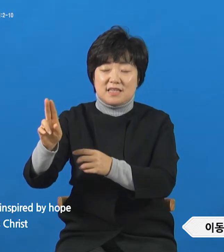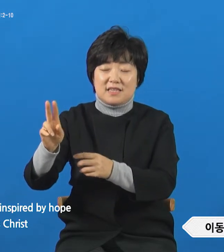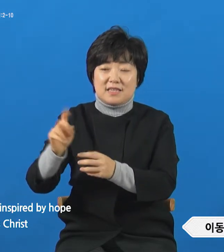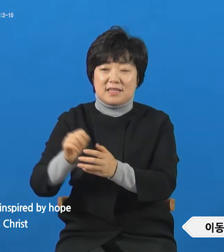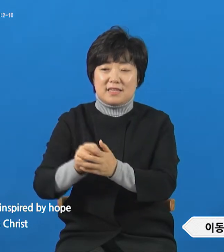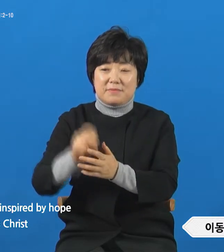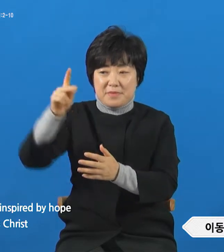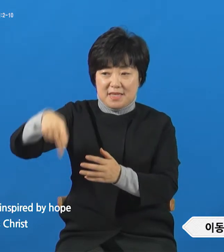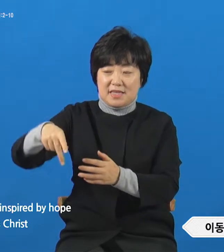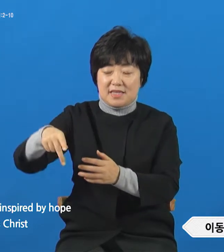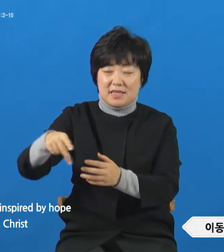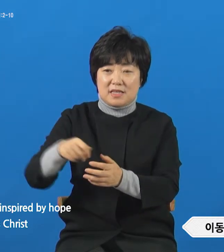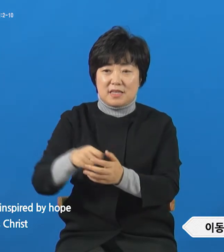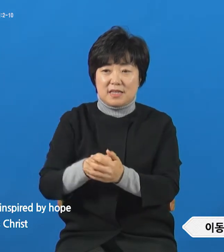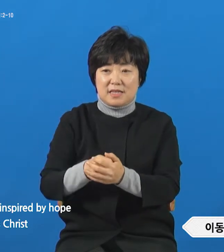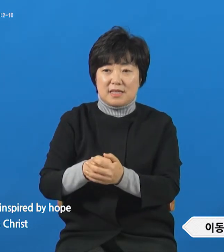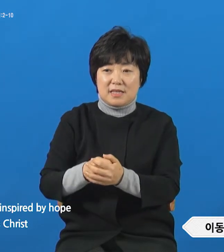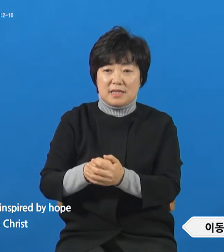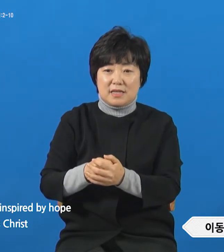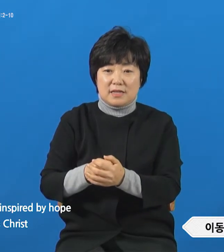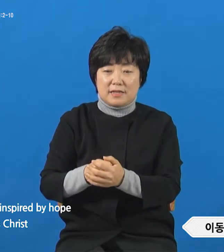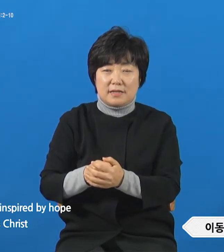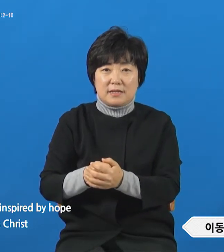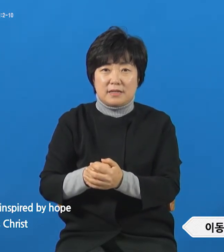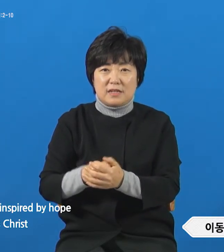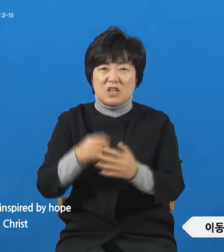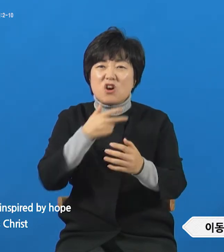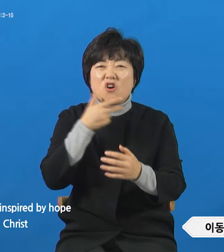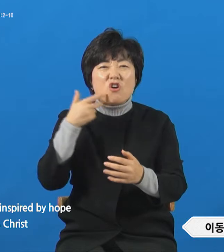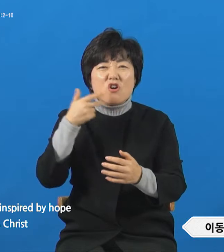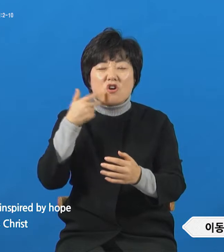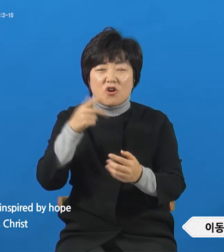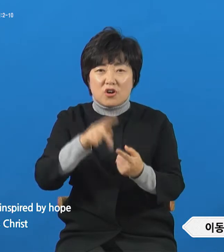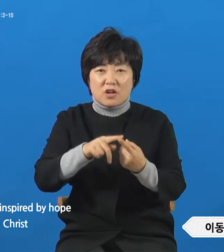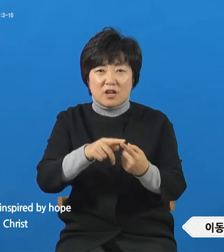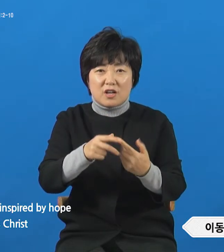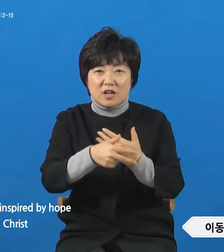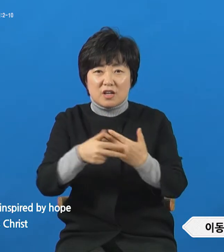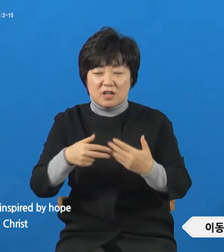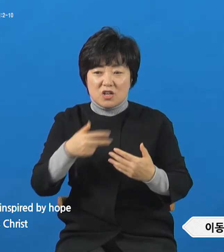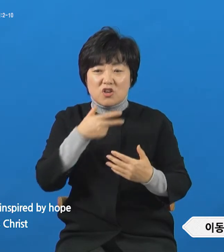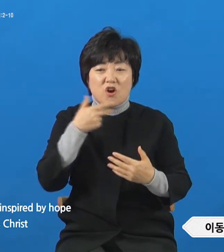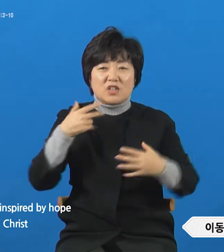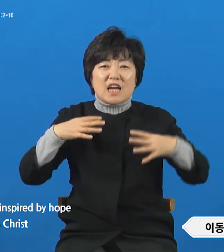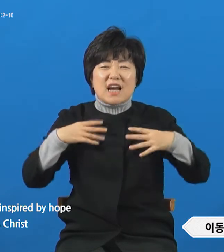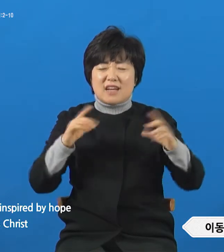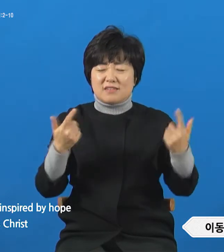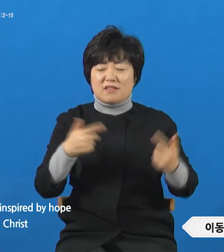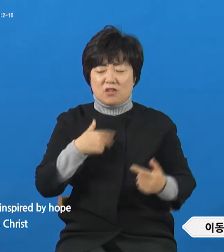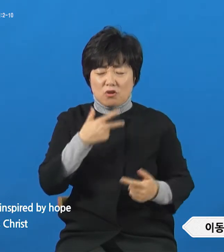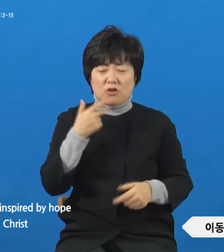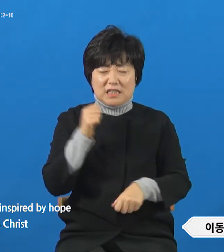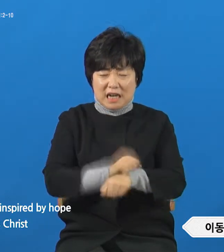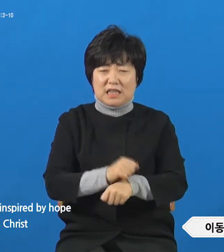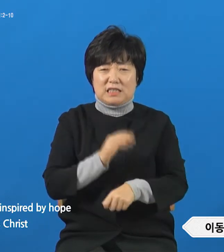하고 있습니다. 영어로 이렇게 표기되어 있어요. 제가 영어 자랑하려고 하는 것은 아니에요. 물론 내가 영어는 잘하지만